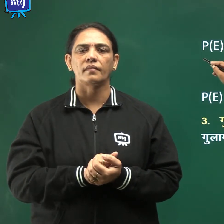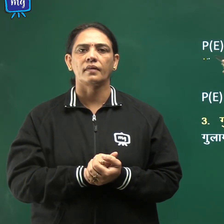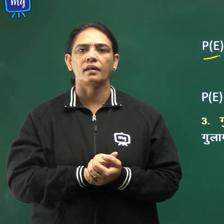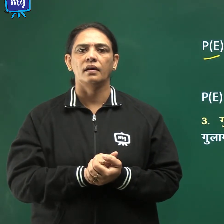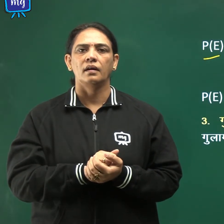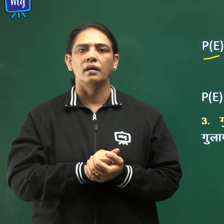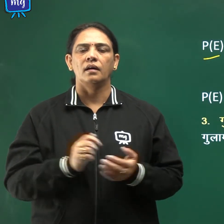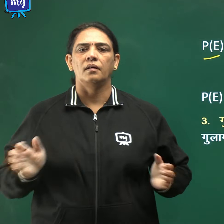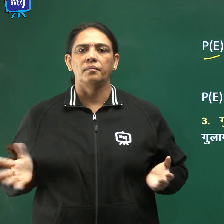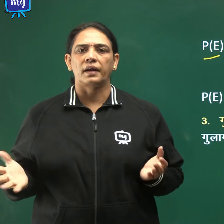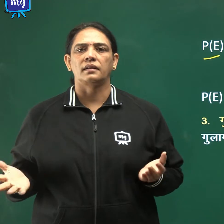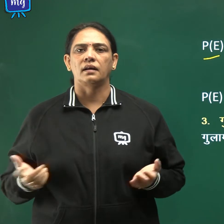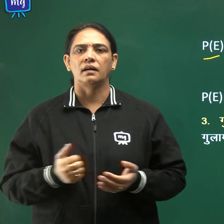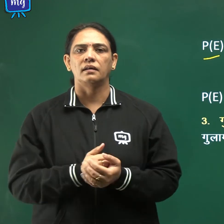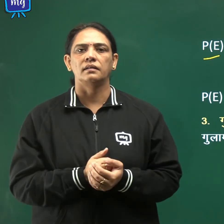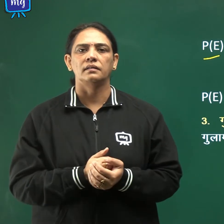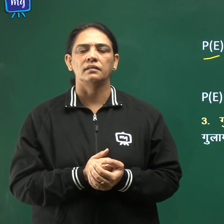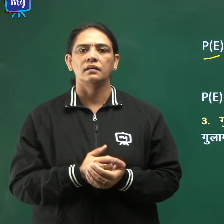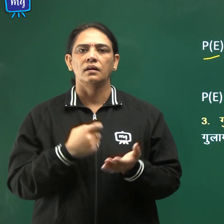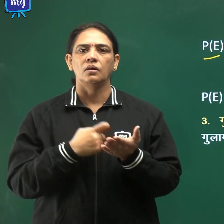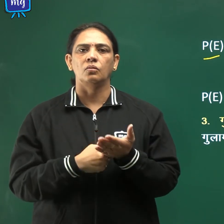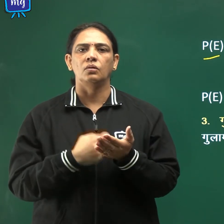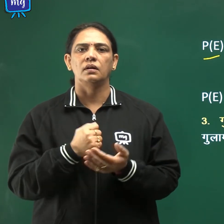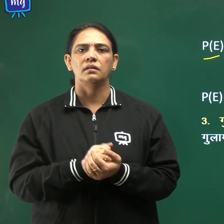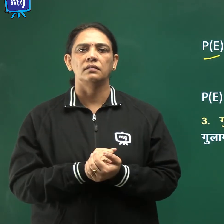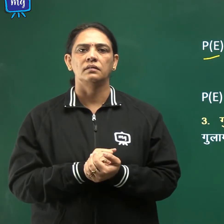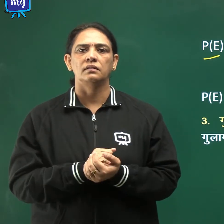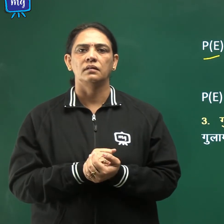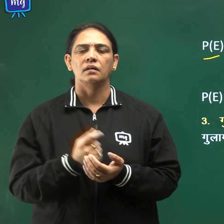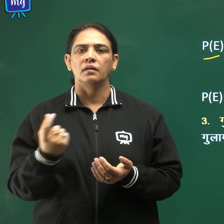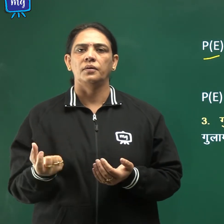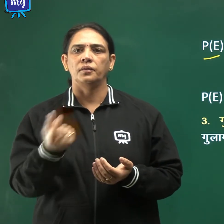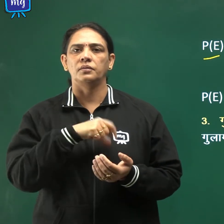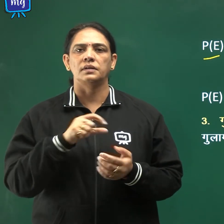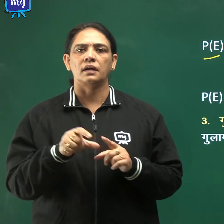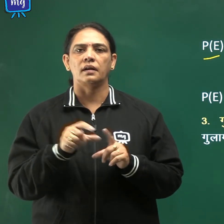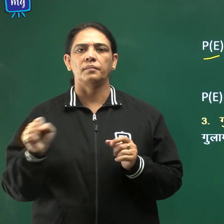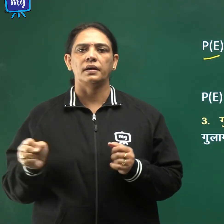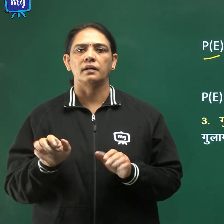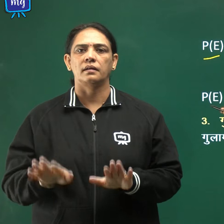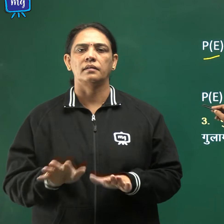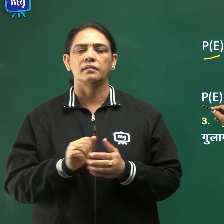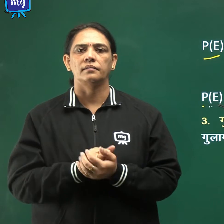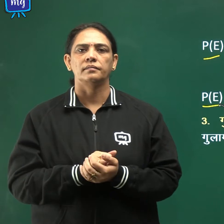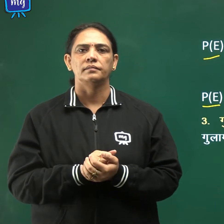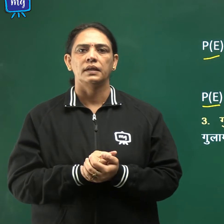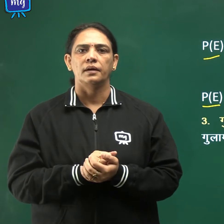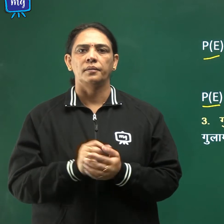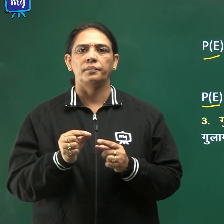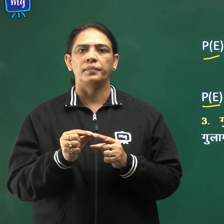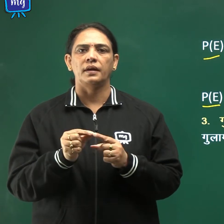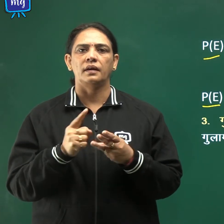ए five-star का के सूत्र यूज करने पर पूरी